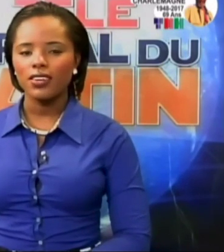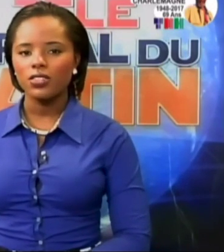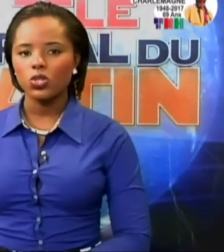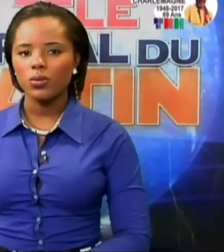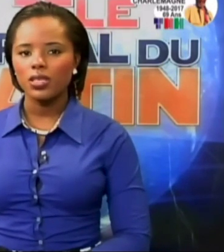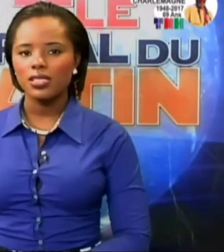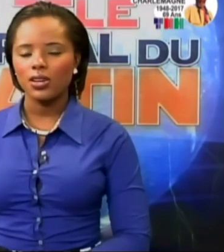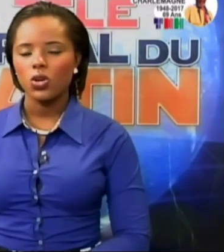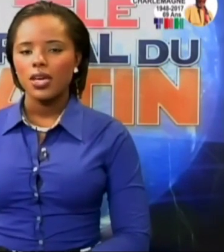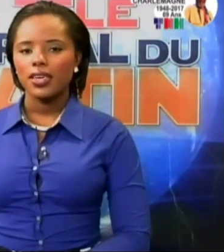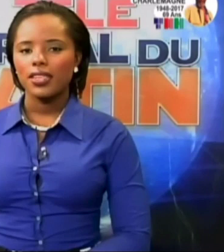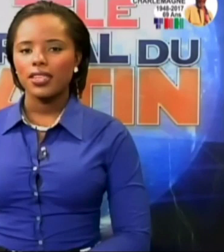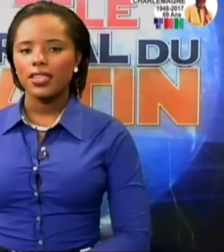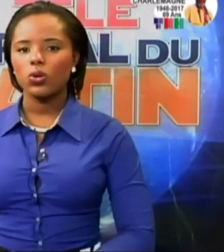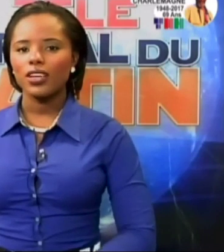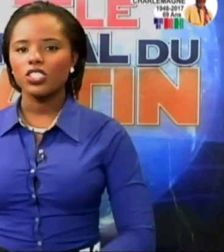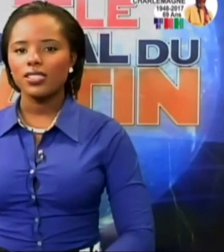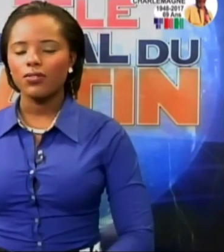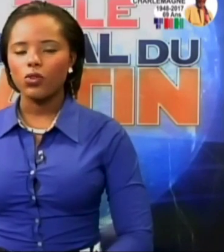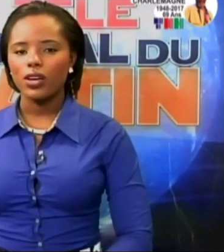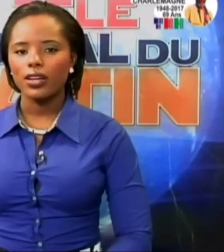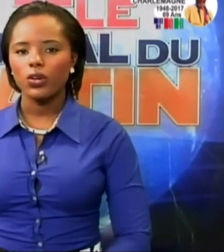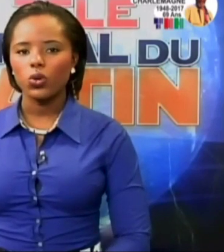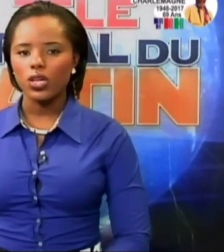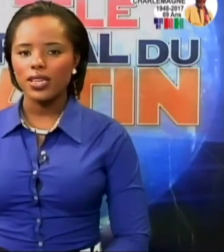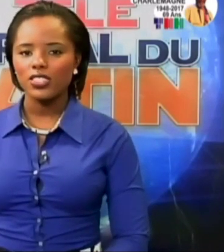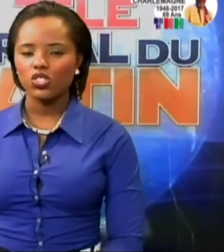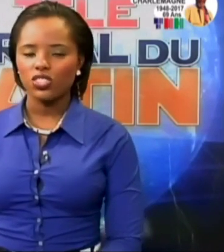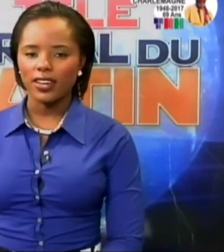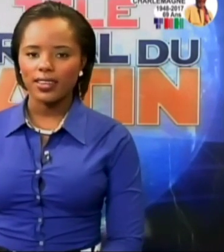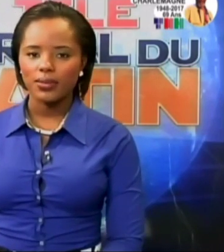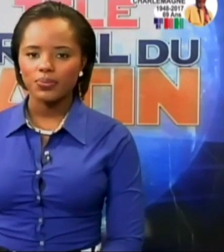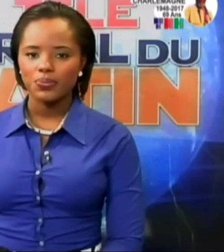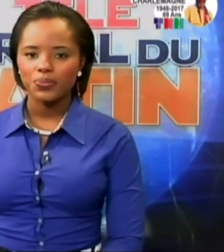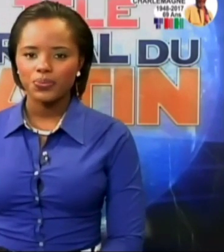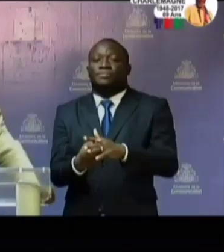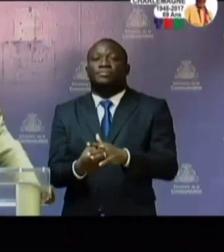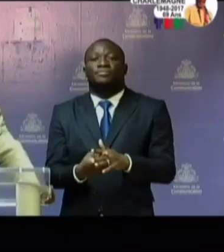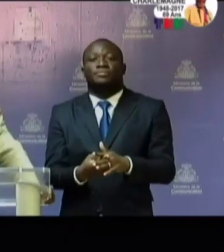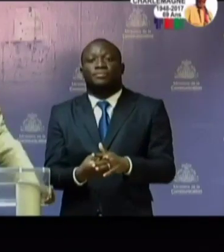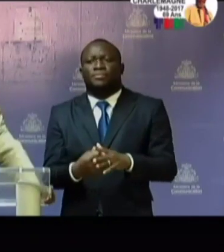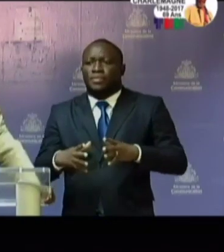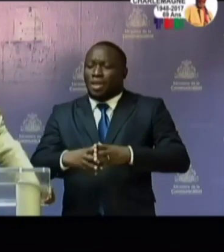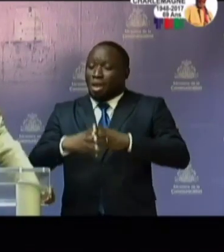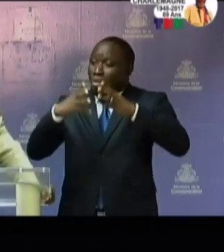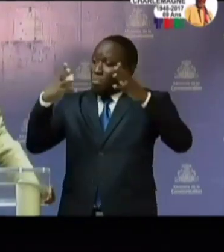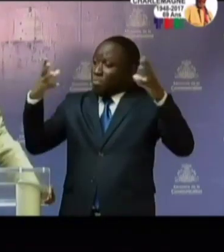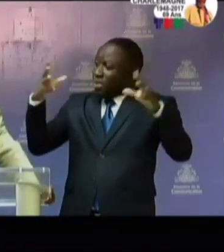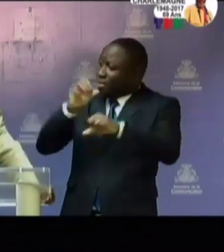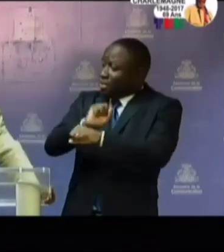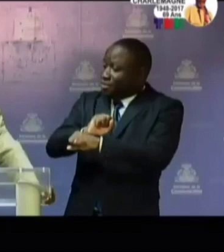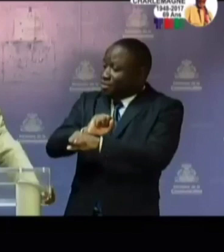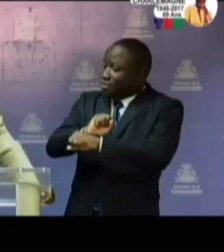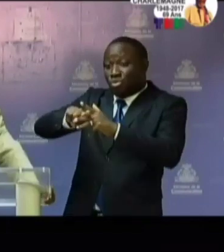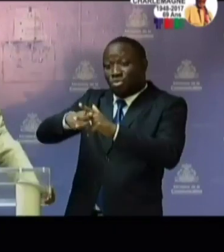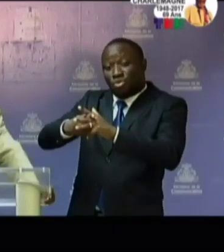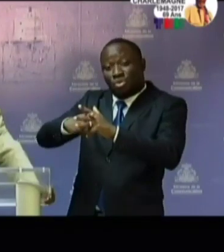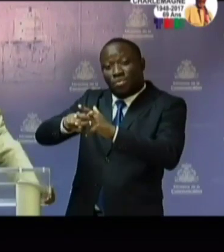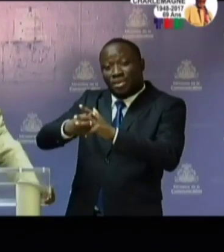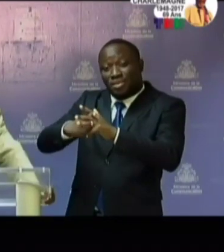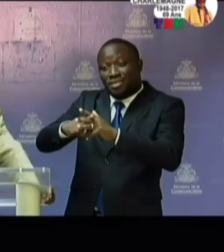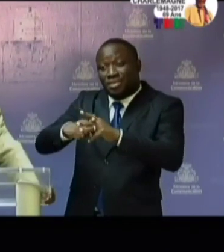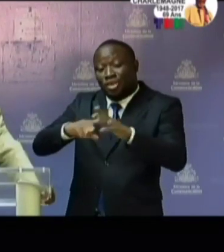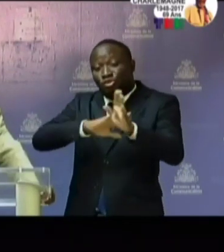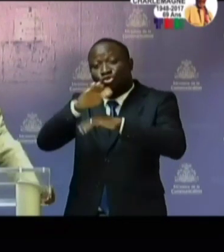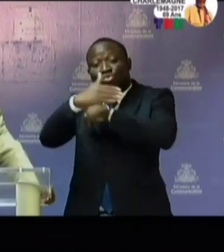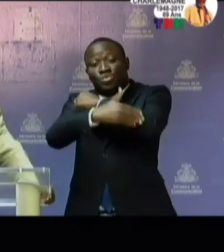bouteille d'intervention ministre qui est un ami Rachel Sefoak, Laurent Dali Jean-Jacques. Grand pile de travaux que nous commençons presque dans